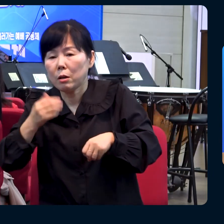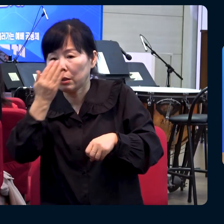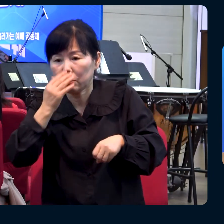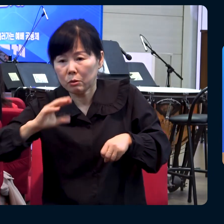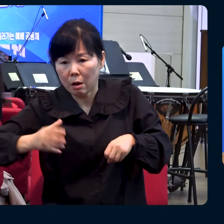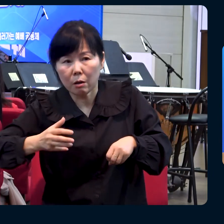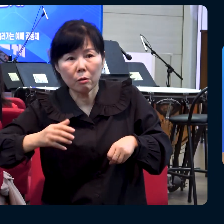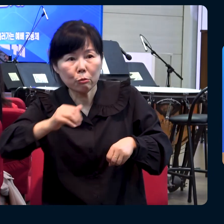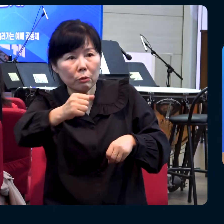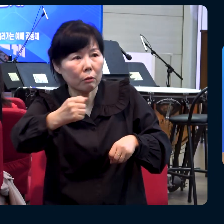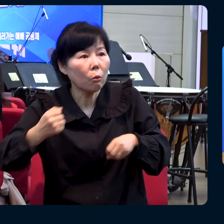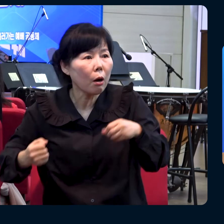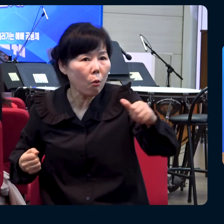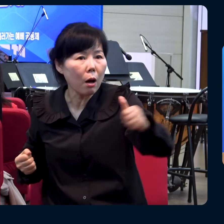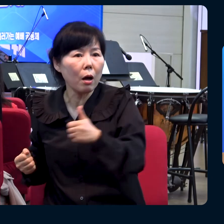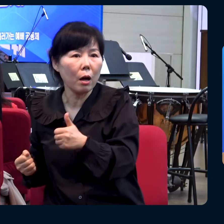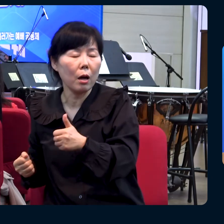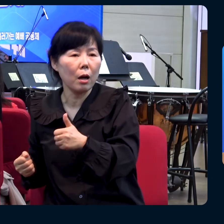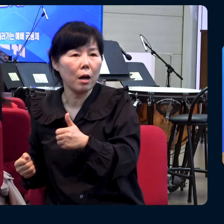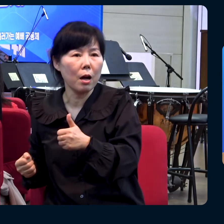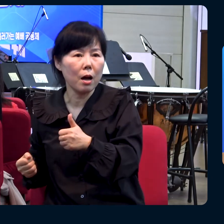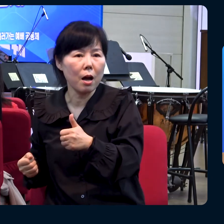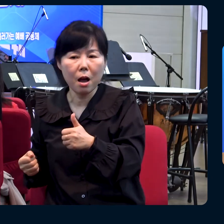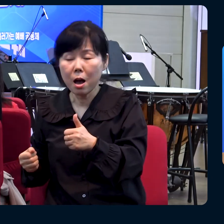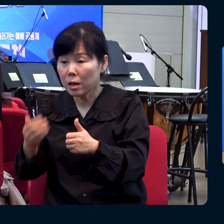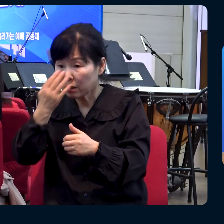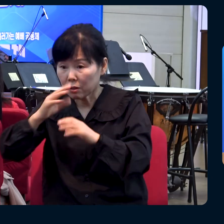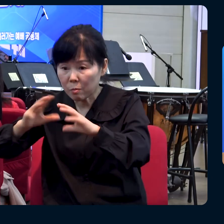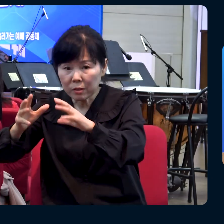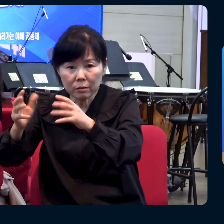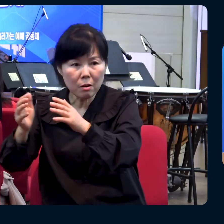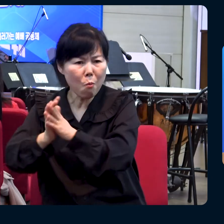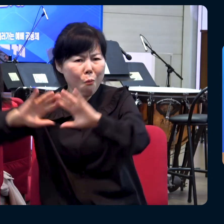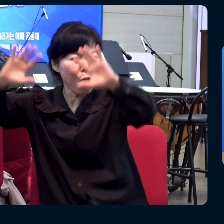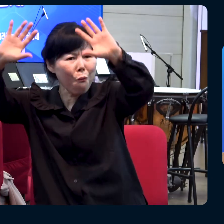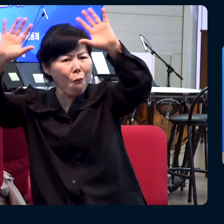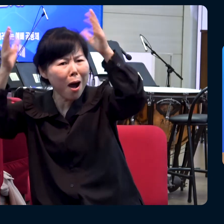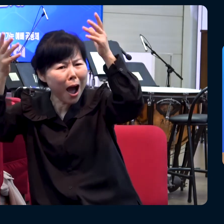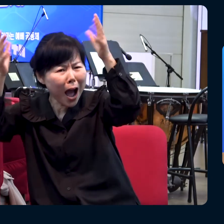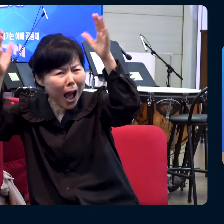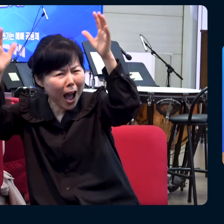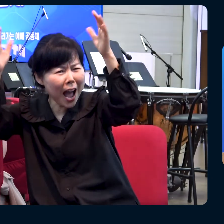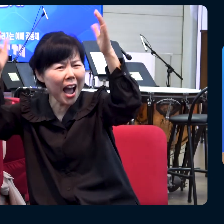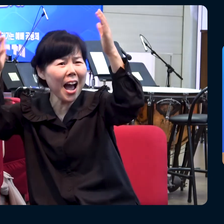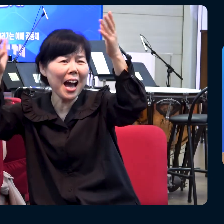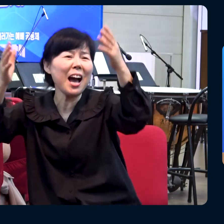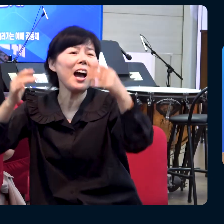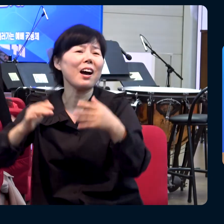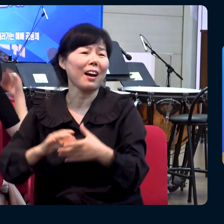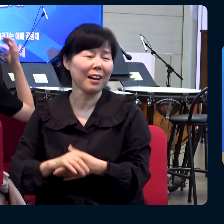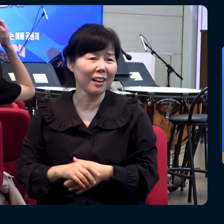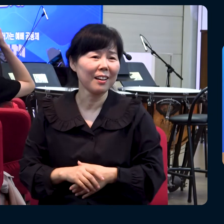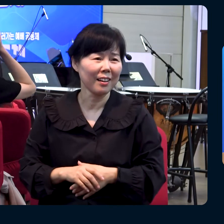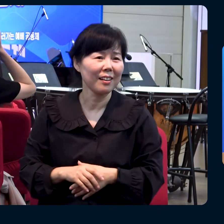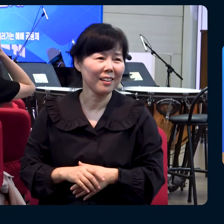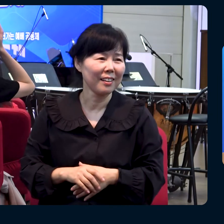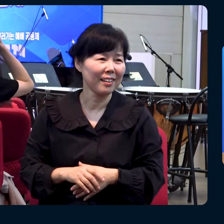조용히 있었겠습니까? 소리를 질렀겠습니까? 함성을 질렀겠죠. 한번 해보죠. 그리고